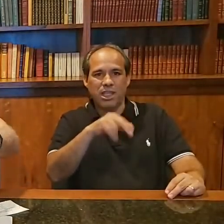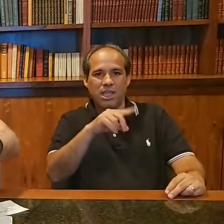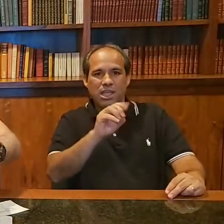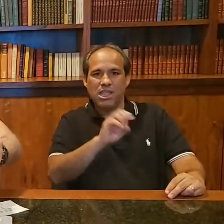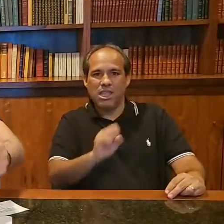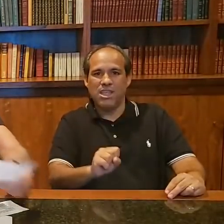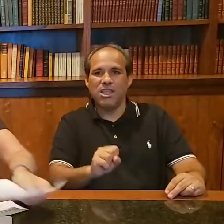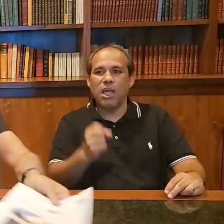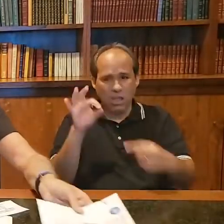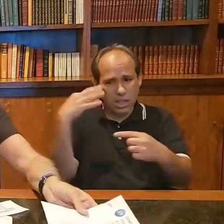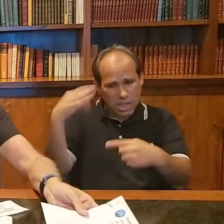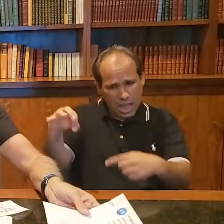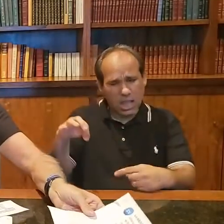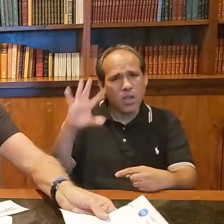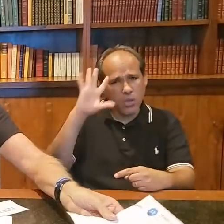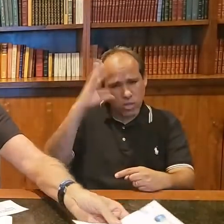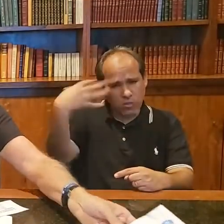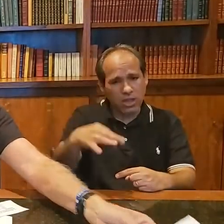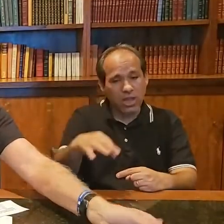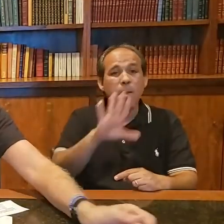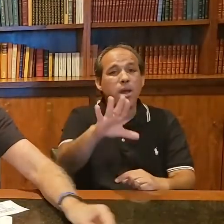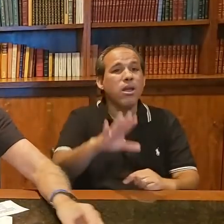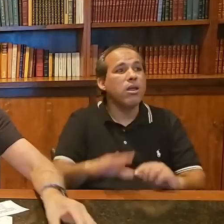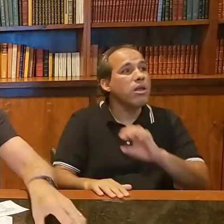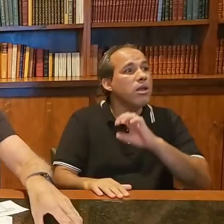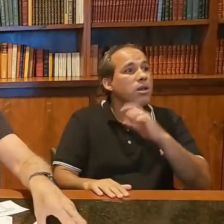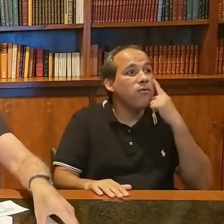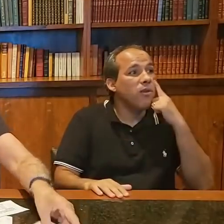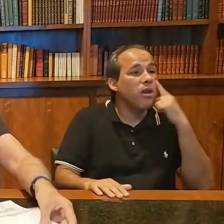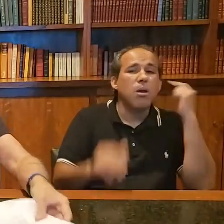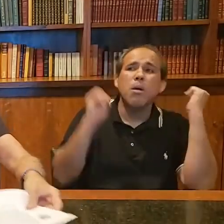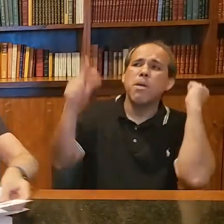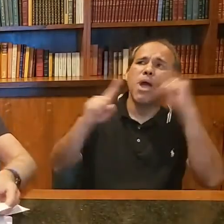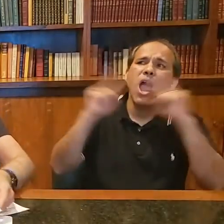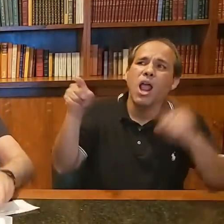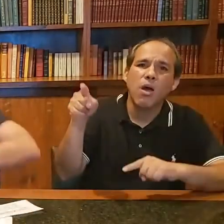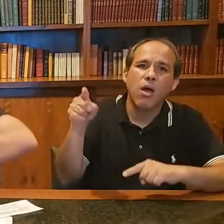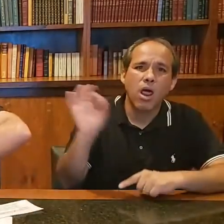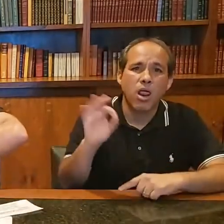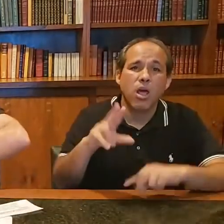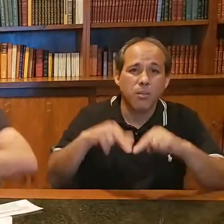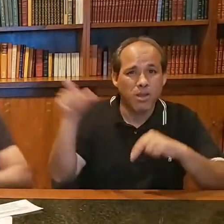criticar o Fernandes por quê? Porque é de esquerda. Cid, vamos lá, Cid. José Maria.